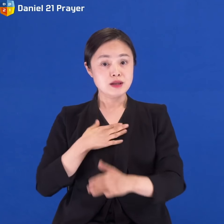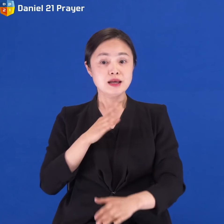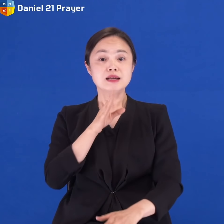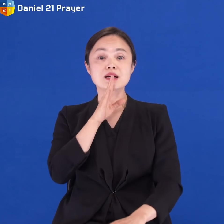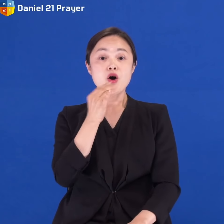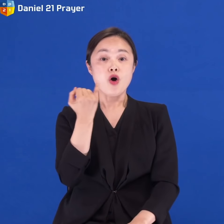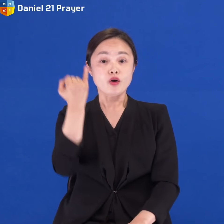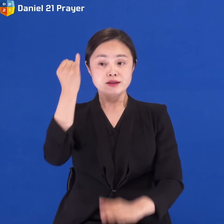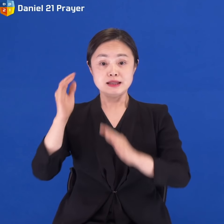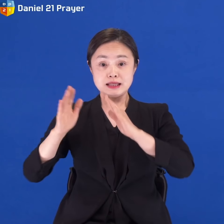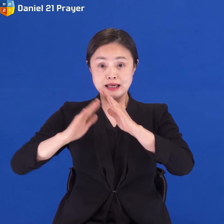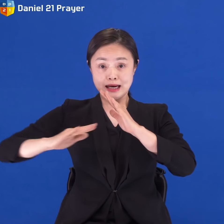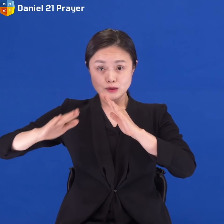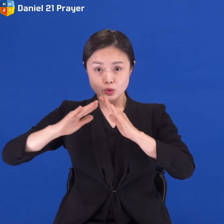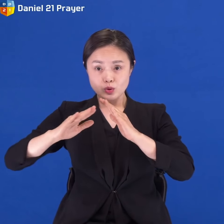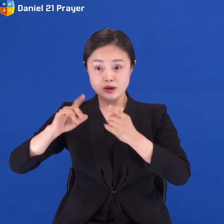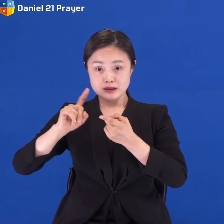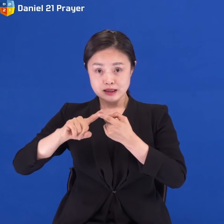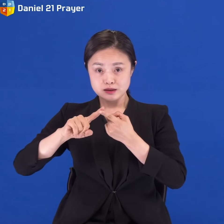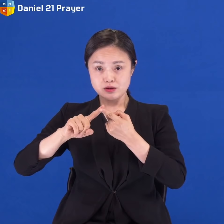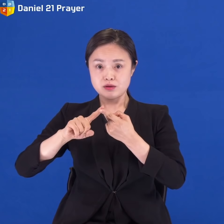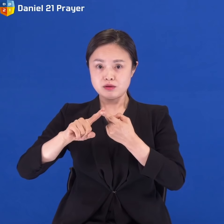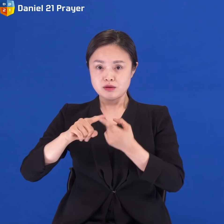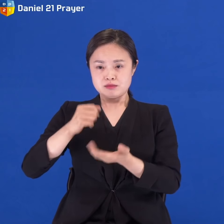끼치기 위함이 아님을 미리 밝힙니다.